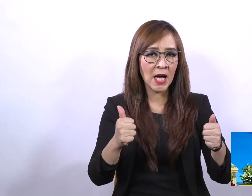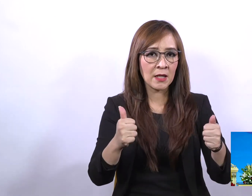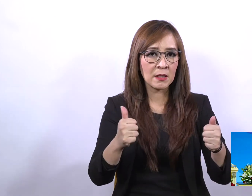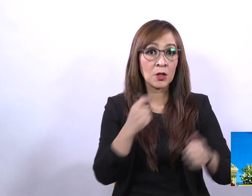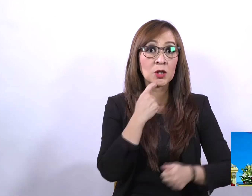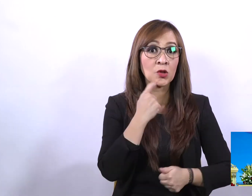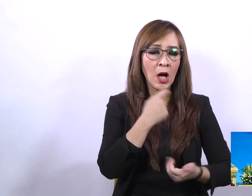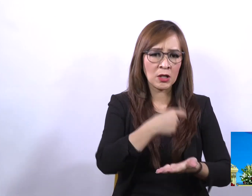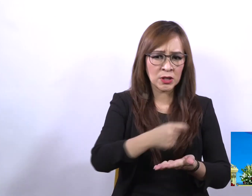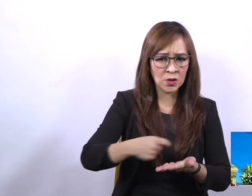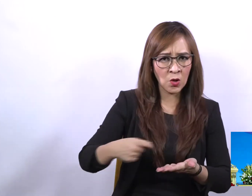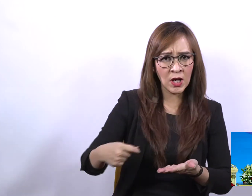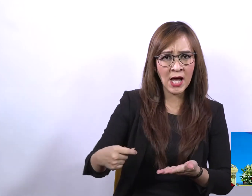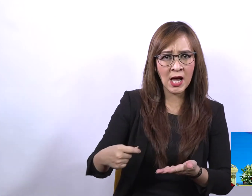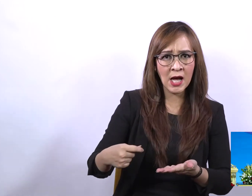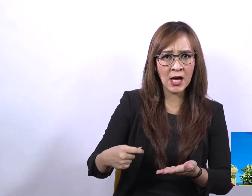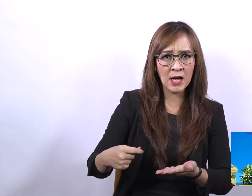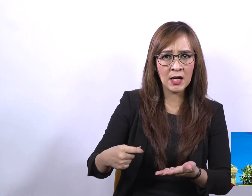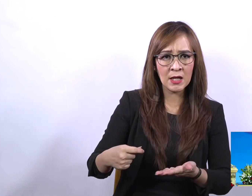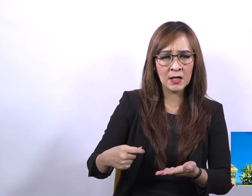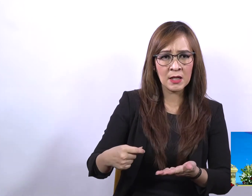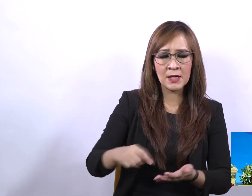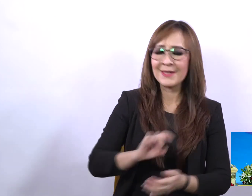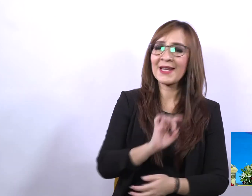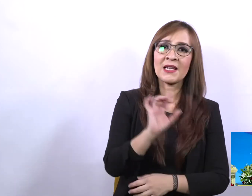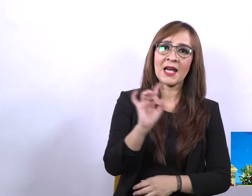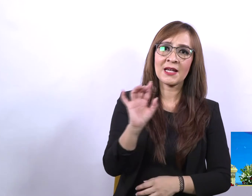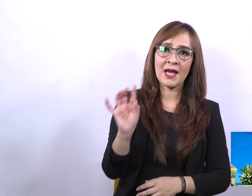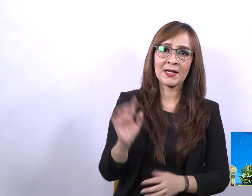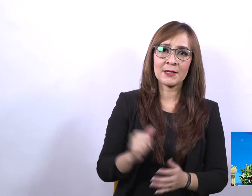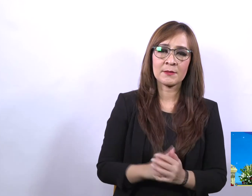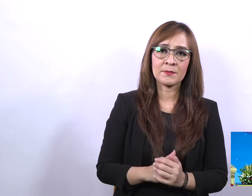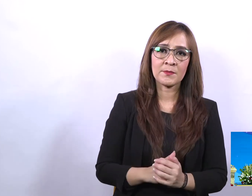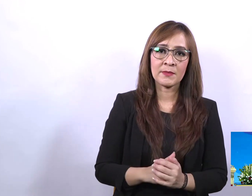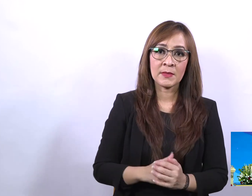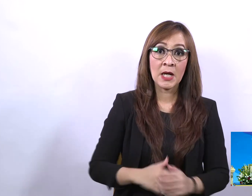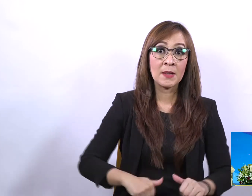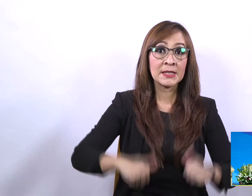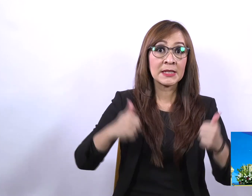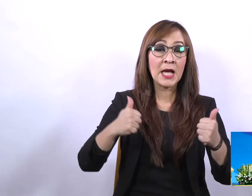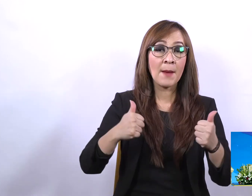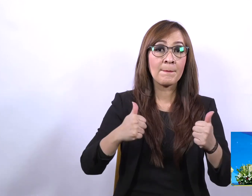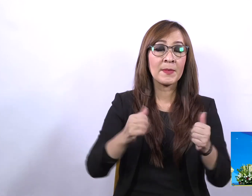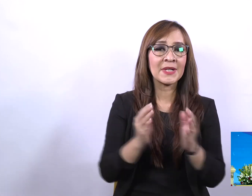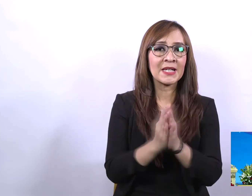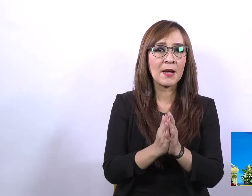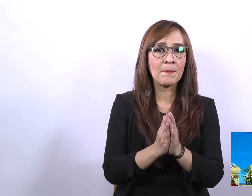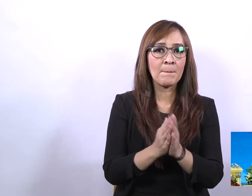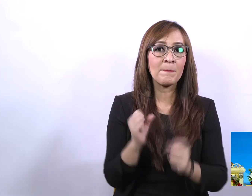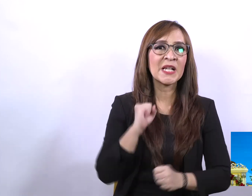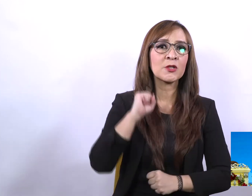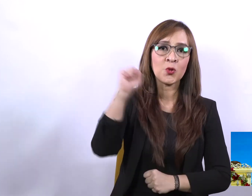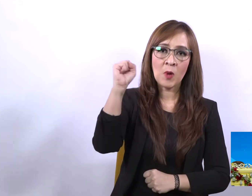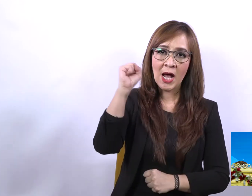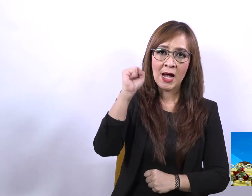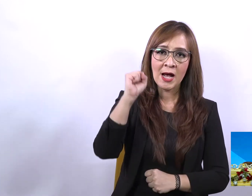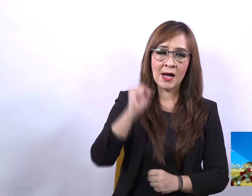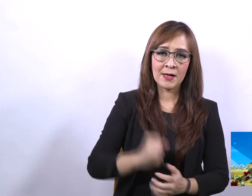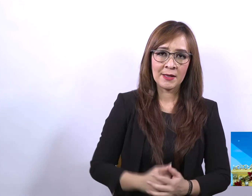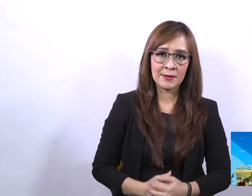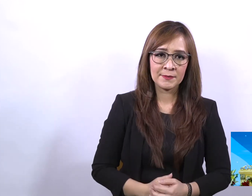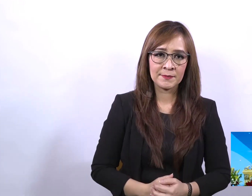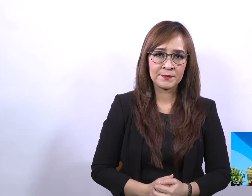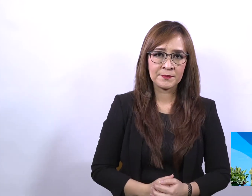kondisinya begini keadaannya begini tantangannya begini kita memang sudah bersiap dan kita sudah perjuangkan itulah keberhasilan